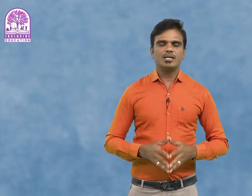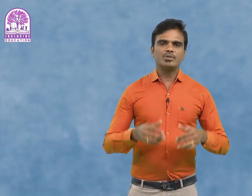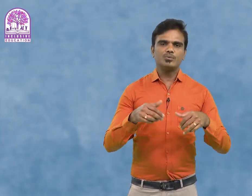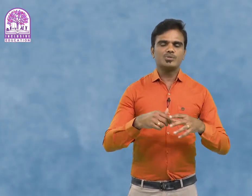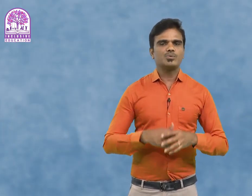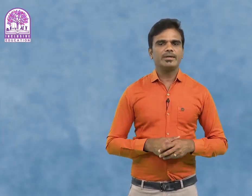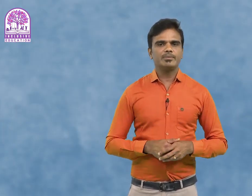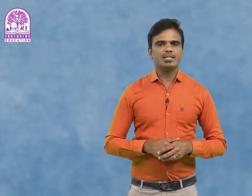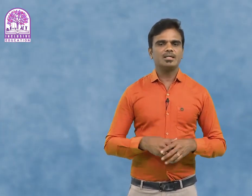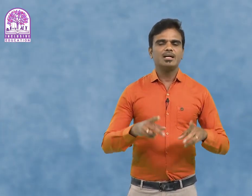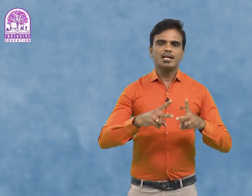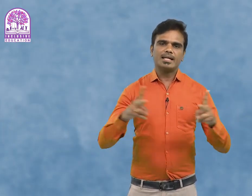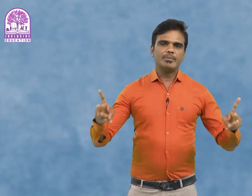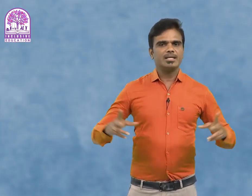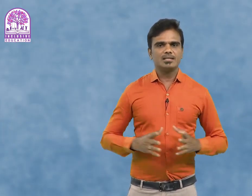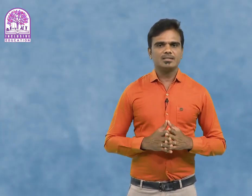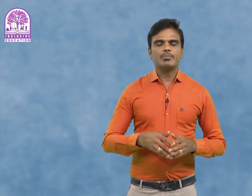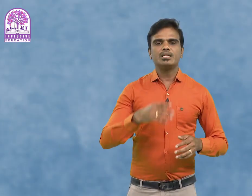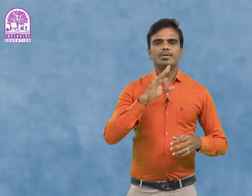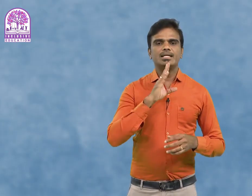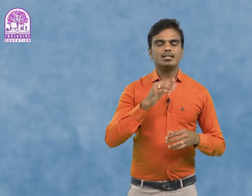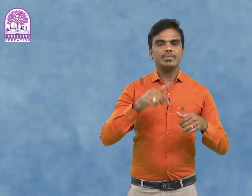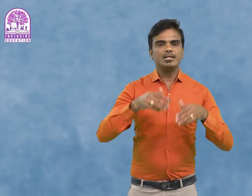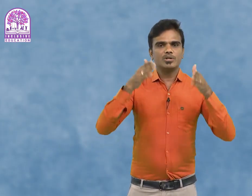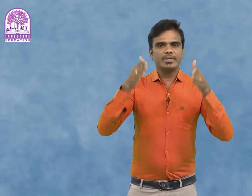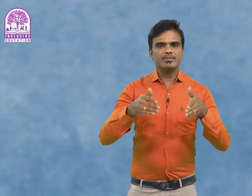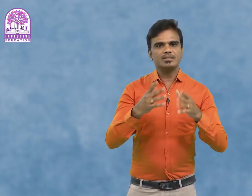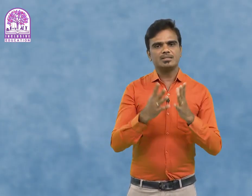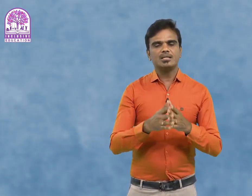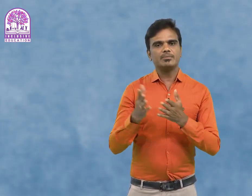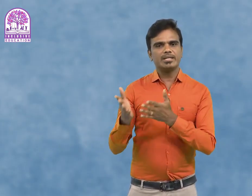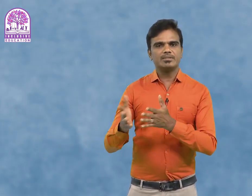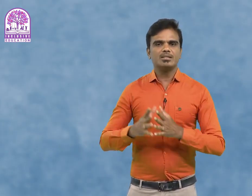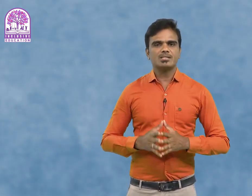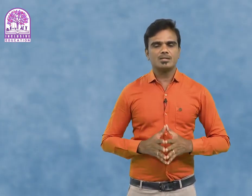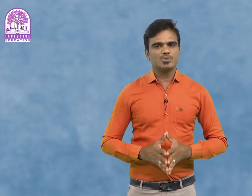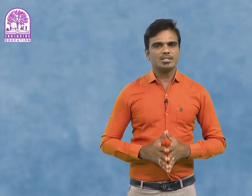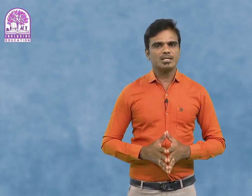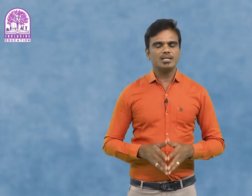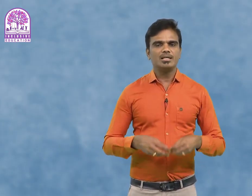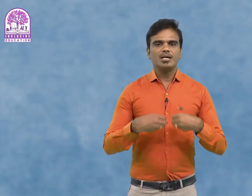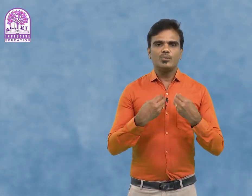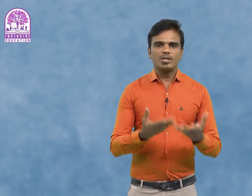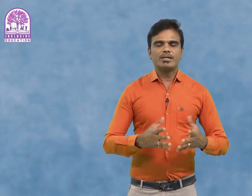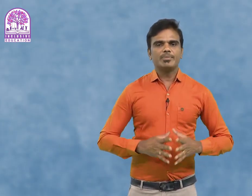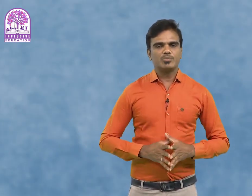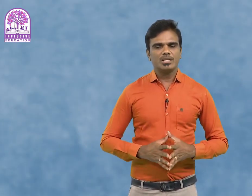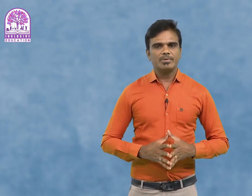இப்போ வந்து உங்கள் ஸ்கூல்லே வந்து பார்த்தா நிறைய பில்டிங் இருக்குது, அப்போ இந்த பில்டிங்கோட பேர் வந்து இருக்குது, அந்த பேர் வந்து அந்த பசங்களுக்கு சொல்ல தெரியல, உங்களுக்கு கன்வே பண்ண முடியல அப்படின்னா